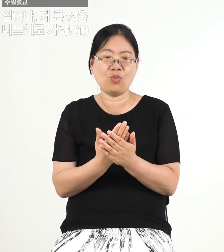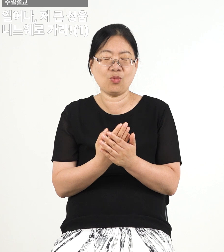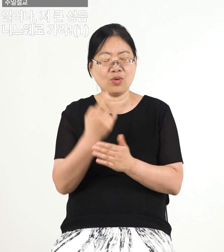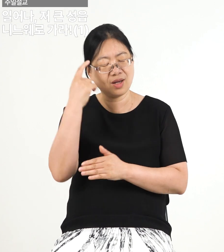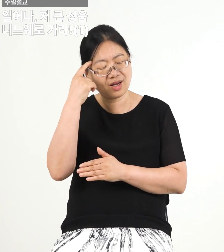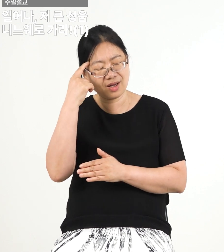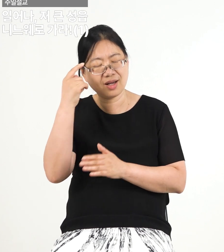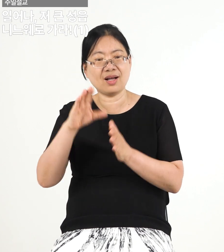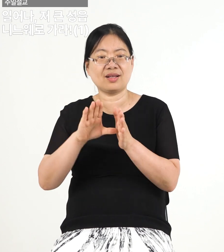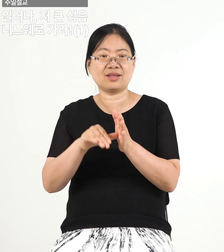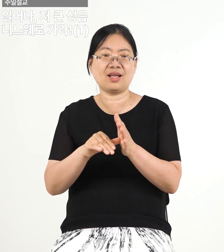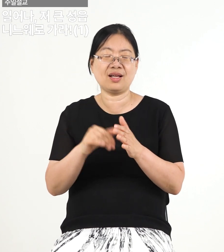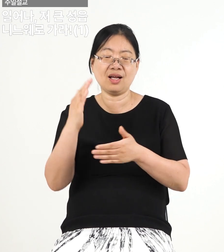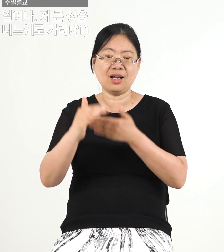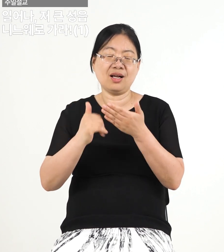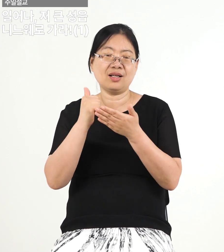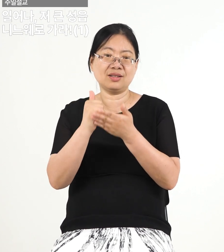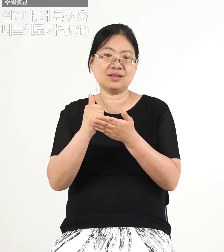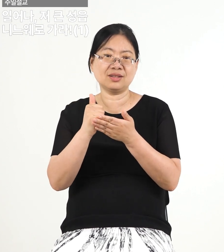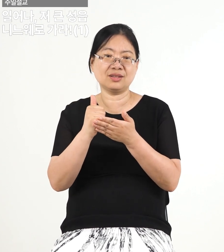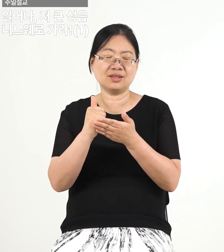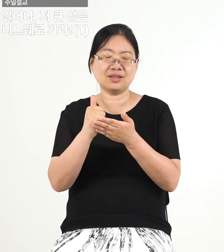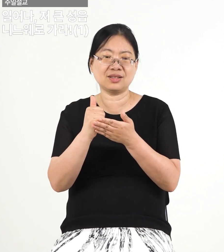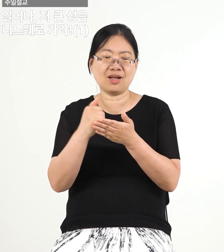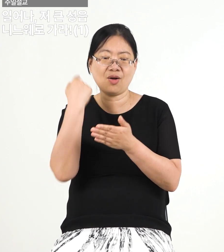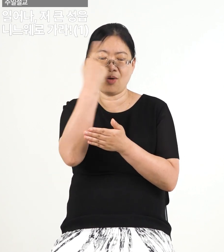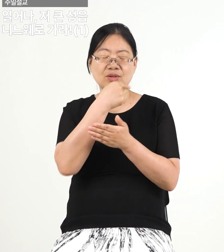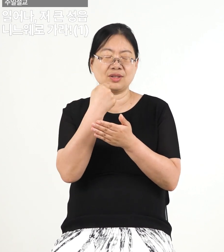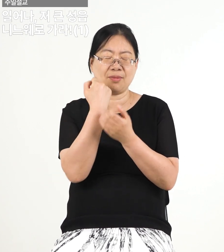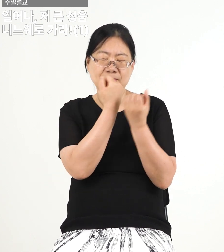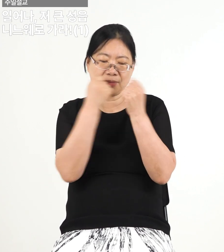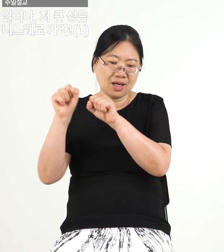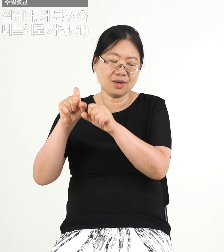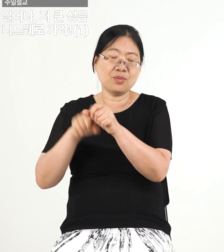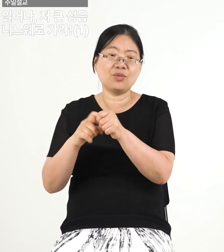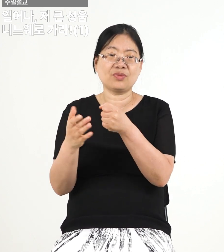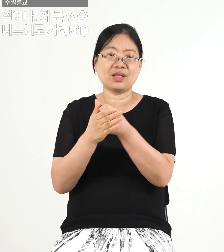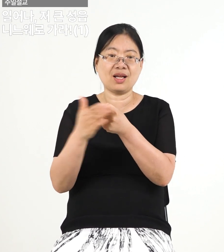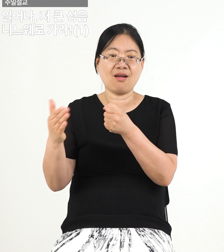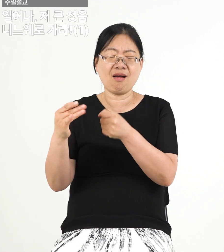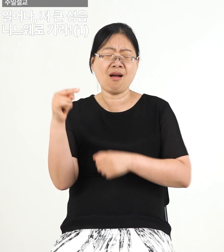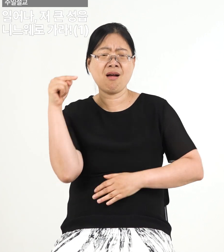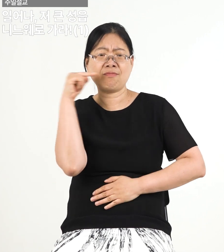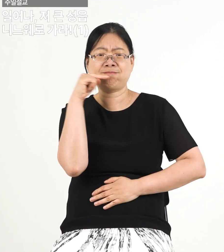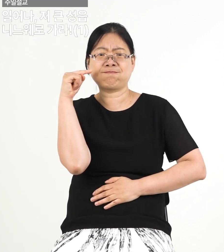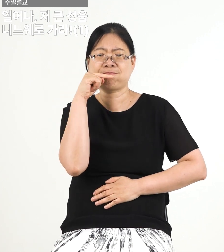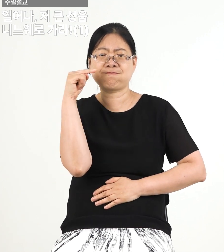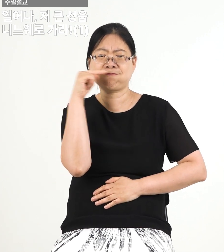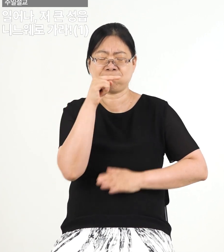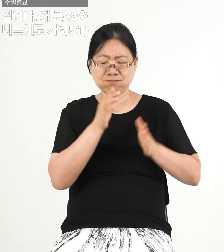볼 때 하나님의 낯을 피하려고 얼마나 철저하게